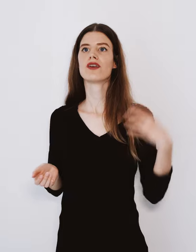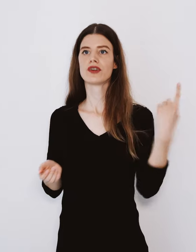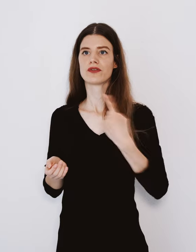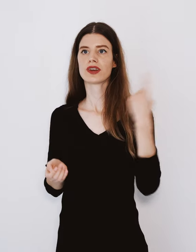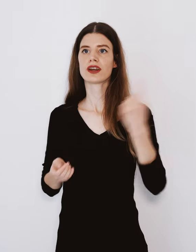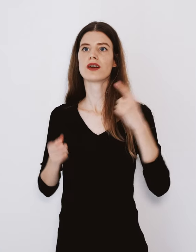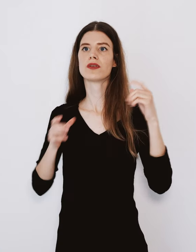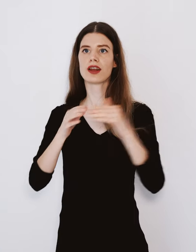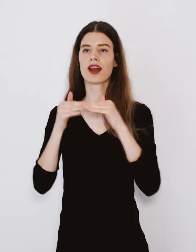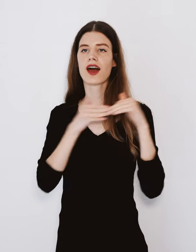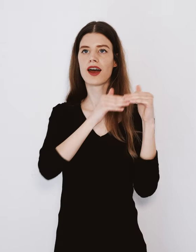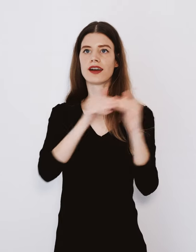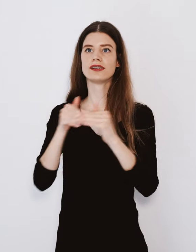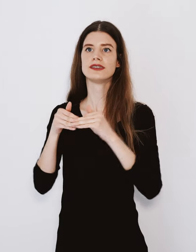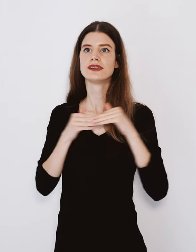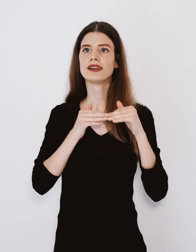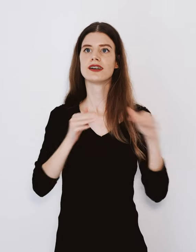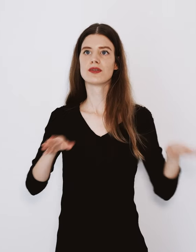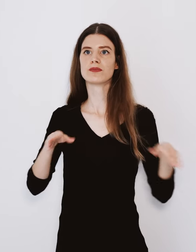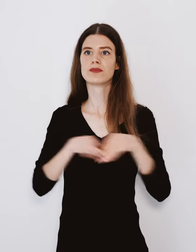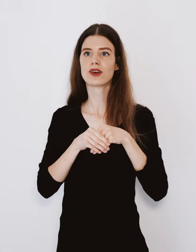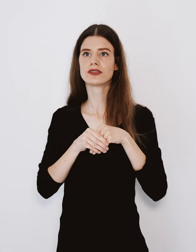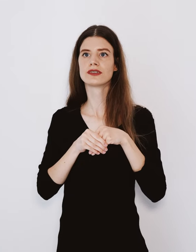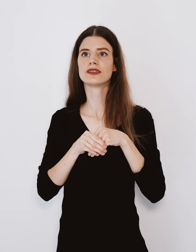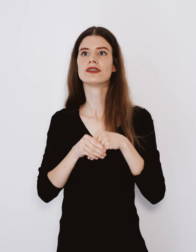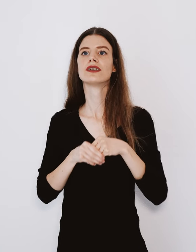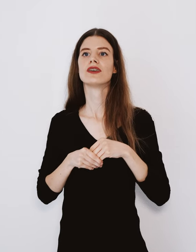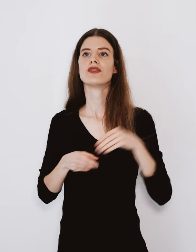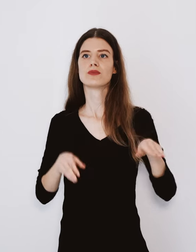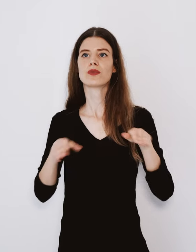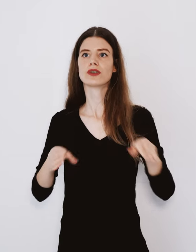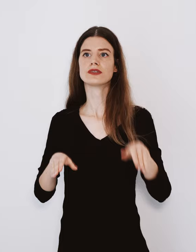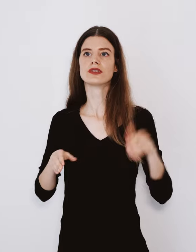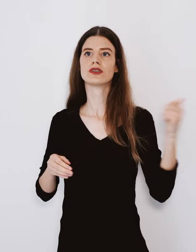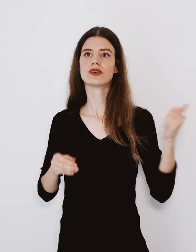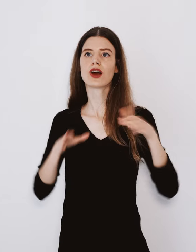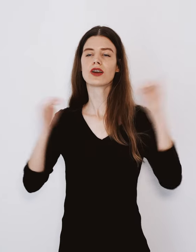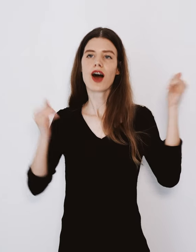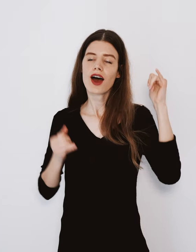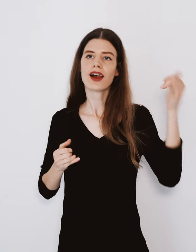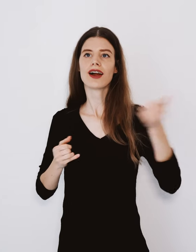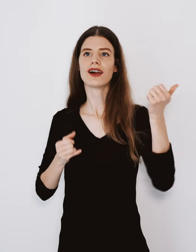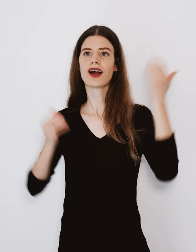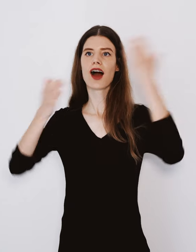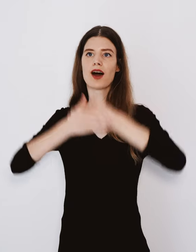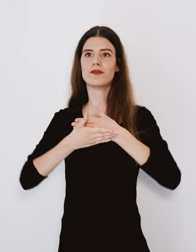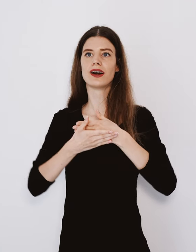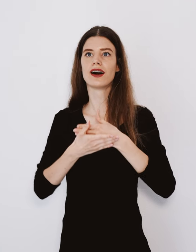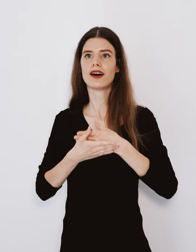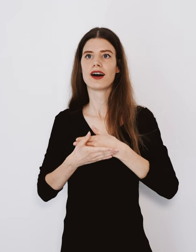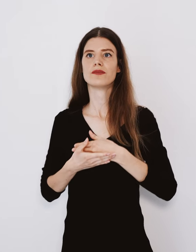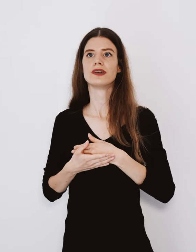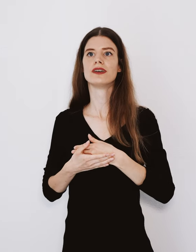leichte Sprache? Wir sind hier wie alle anderen, um teilzuhaben. DJ, mach mal lauter, heute wird